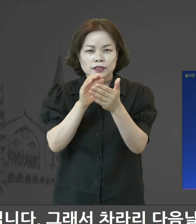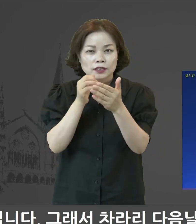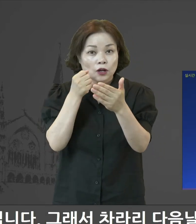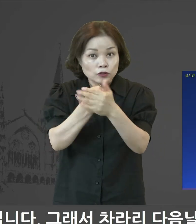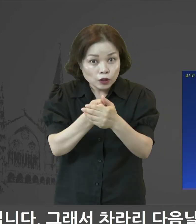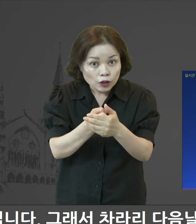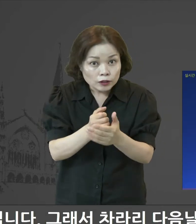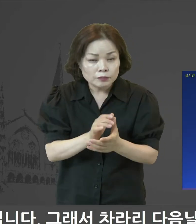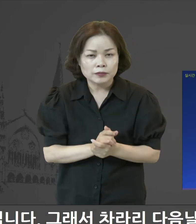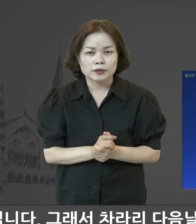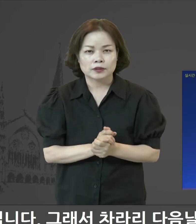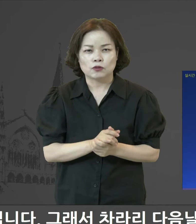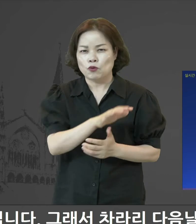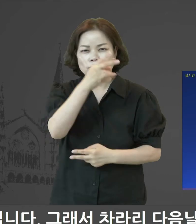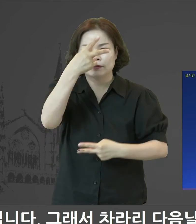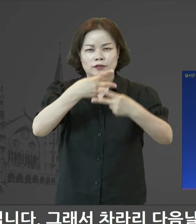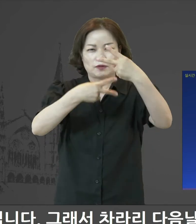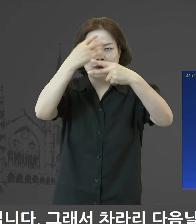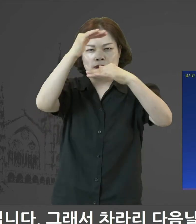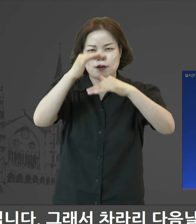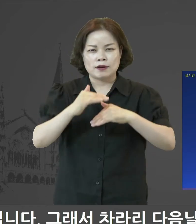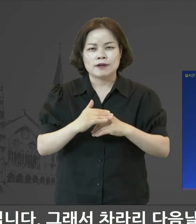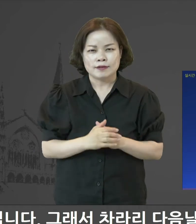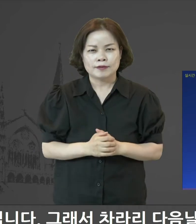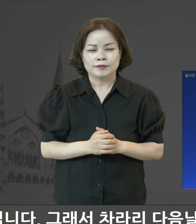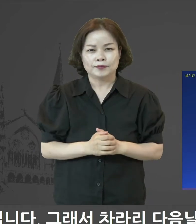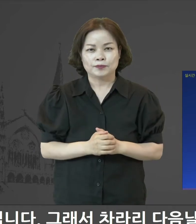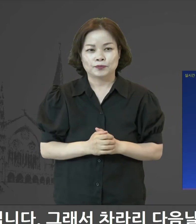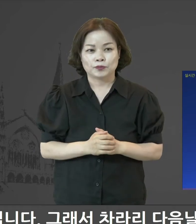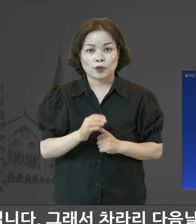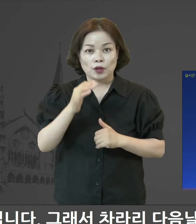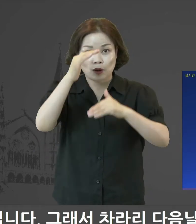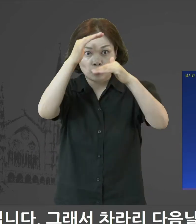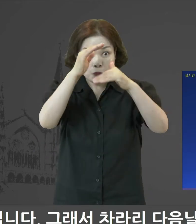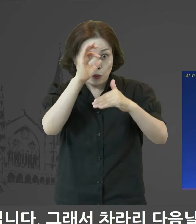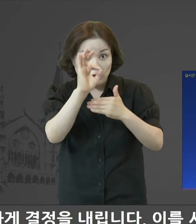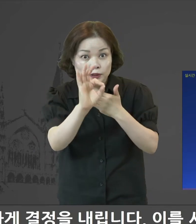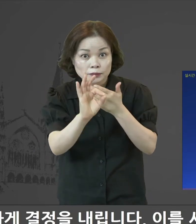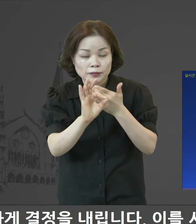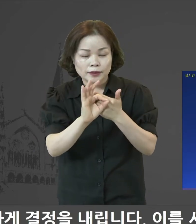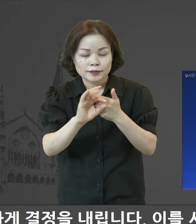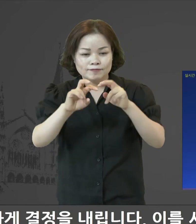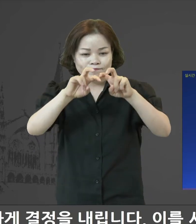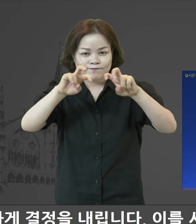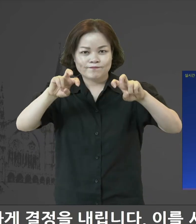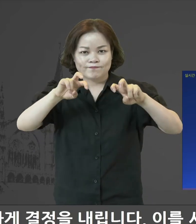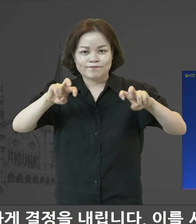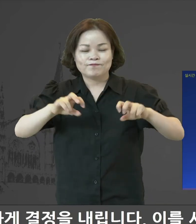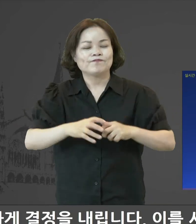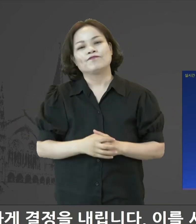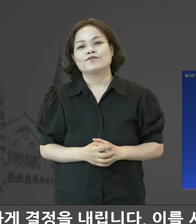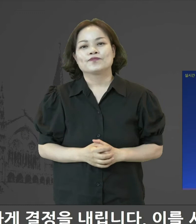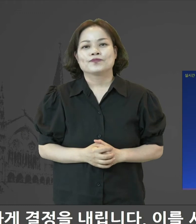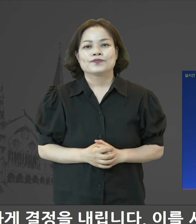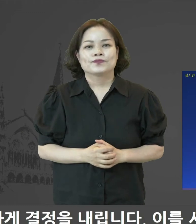시행하는데 이게 완전 드라마예요. 자, 한번 이 본문을 보시며 살펴봤으면